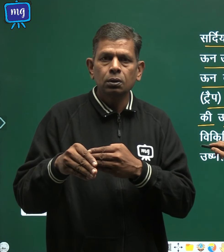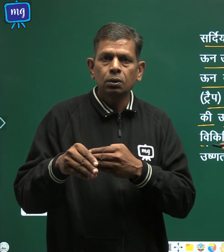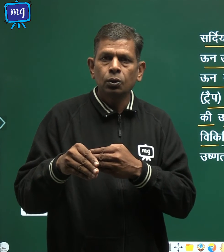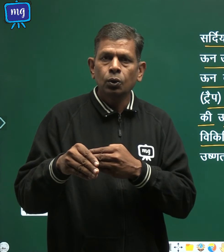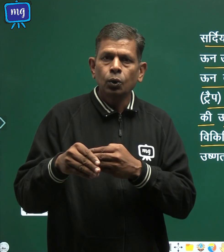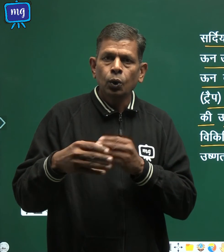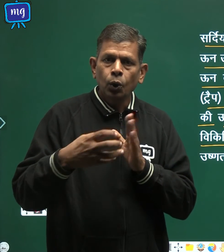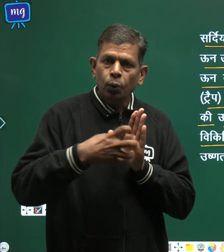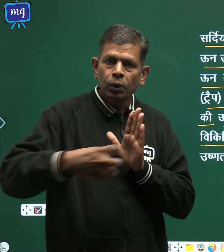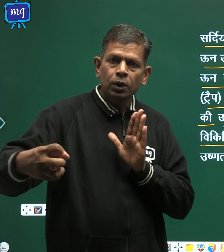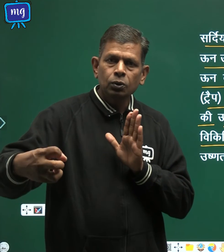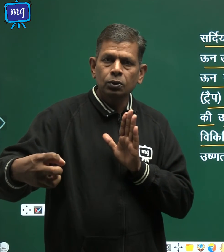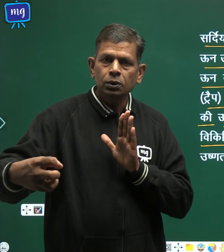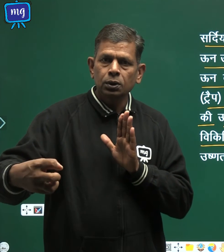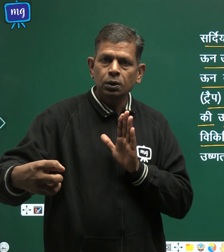विकृत होने से